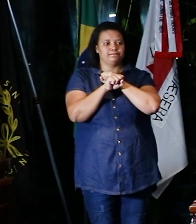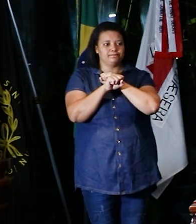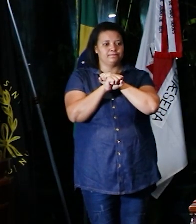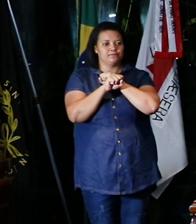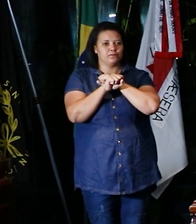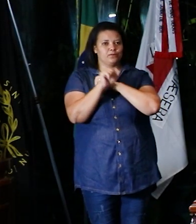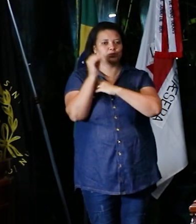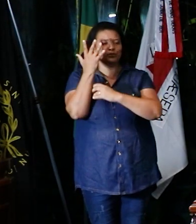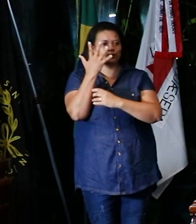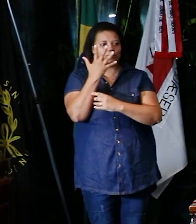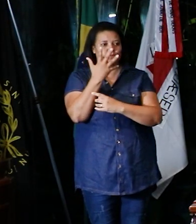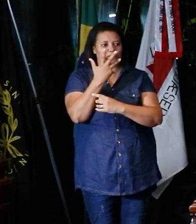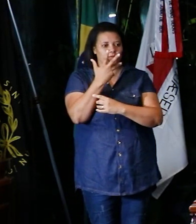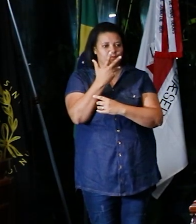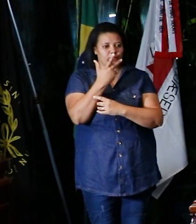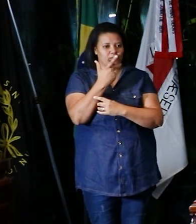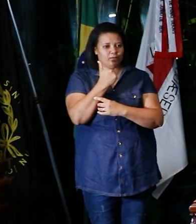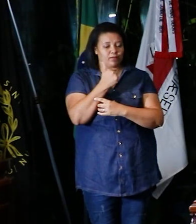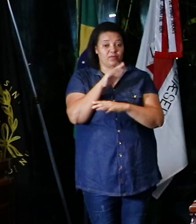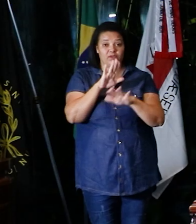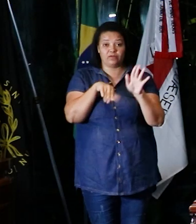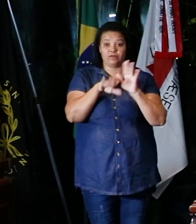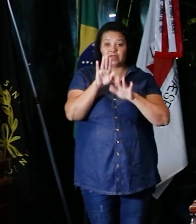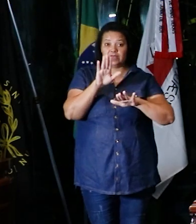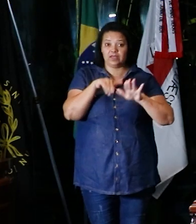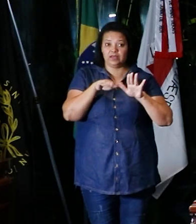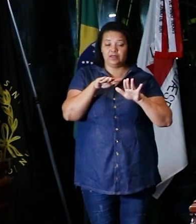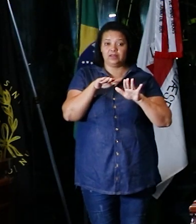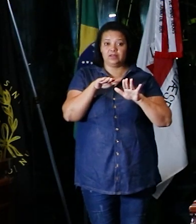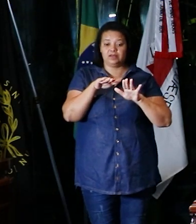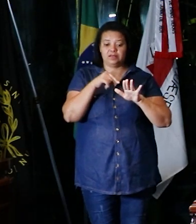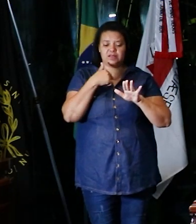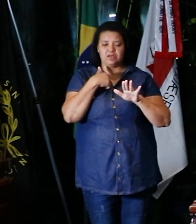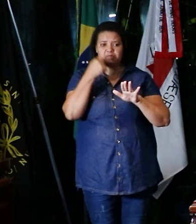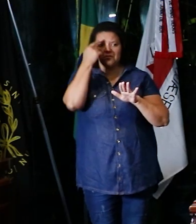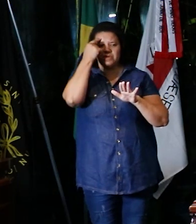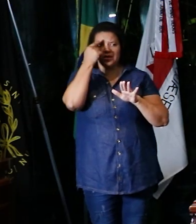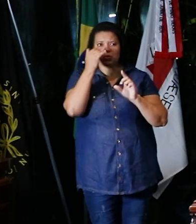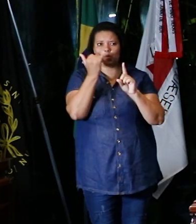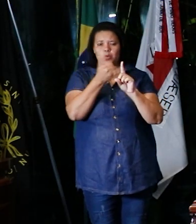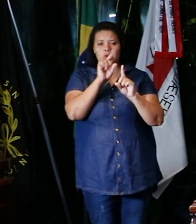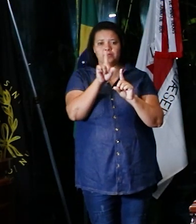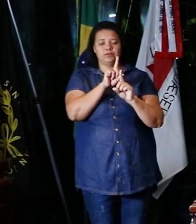São lindos, mas nem sempre, para mim, são contos.